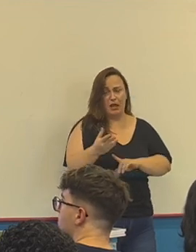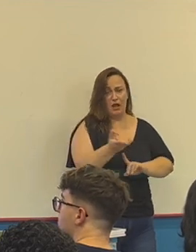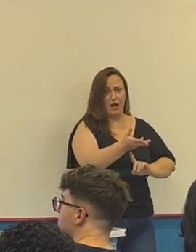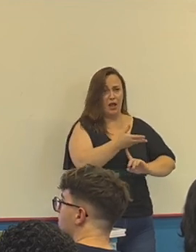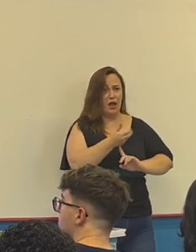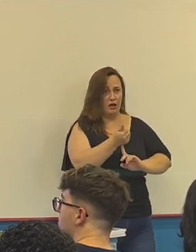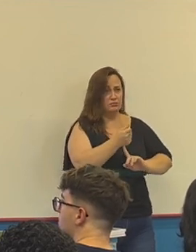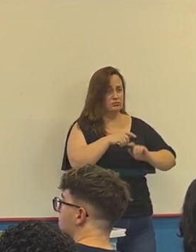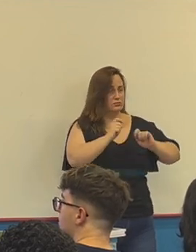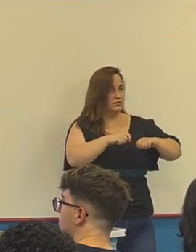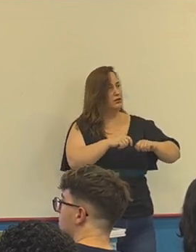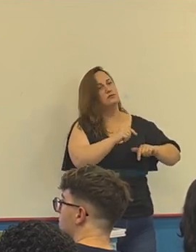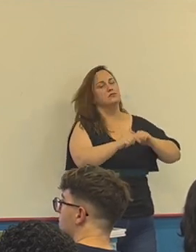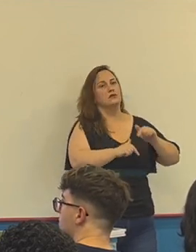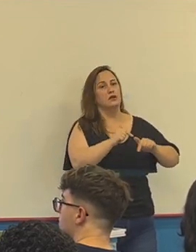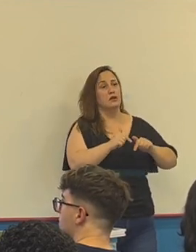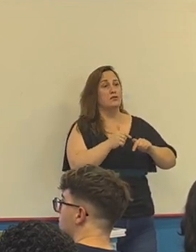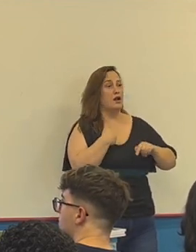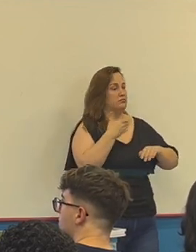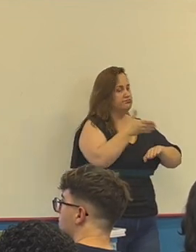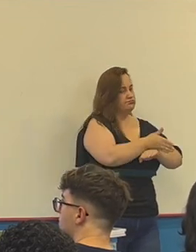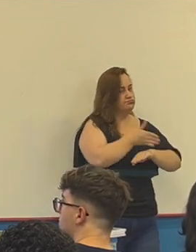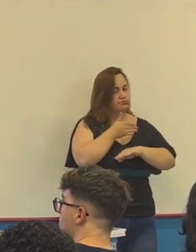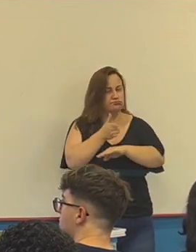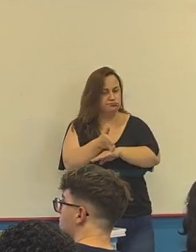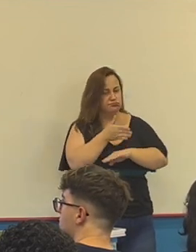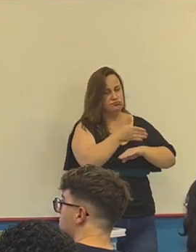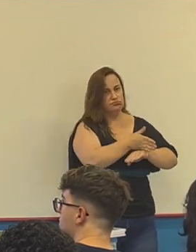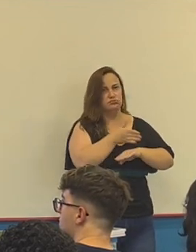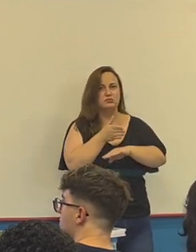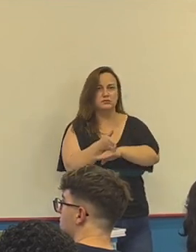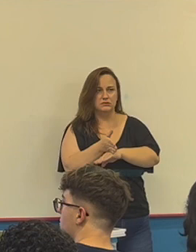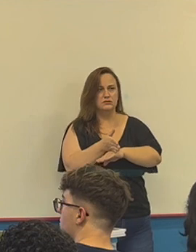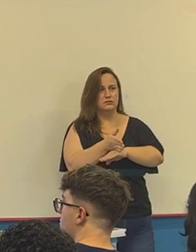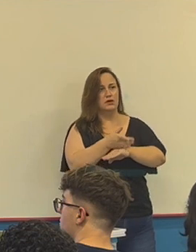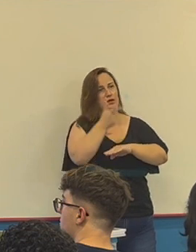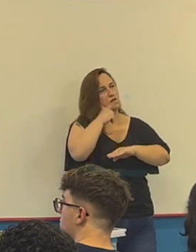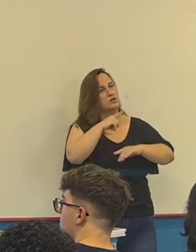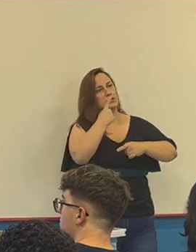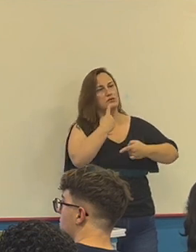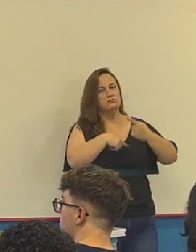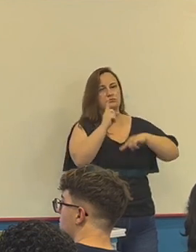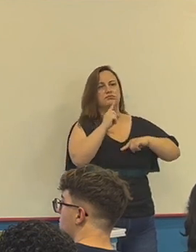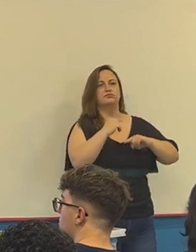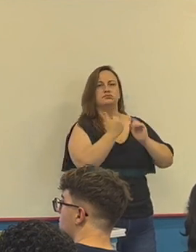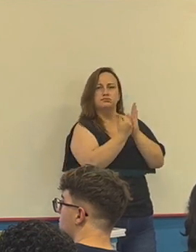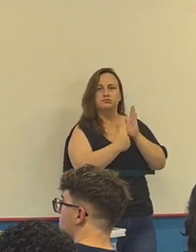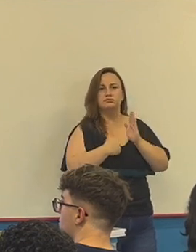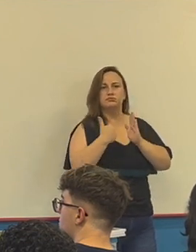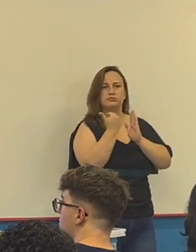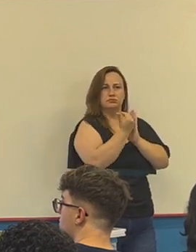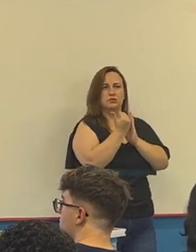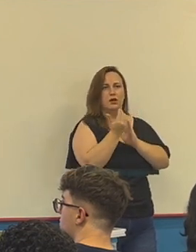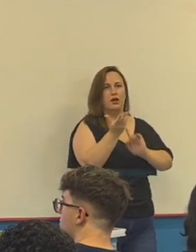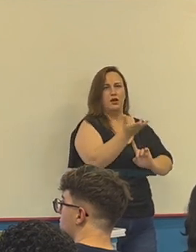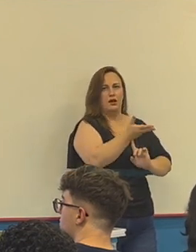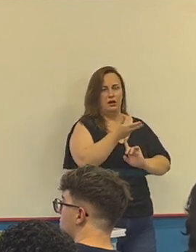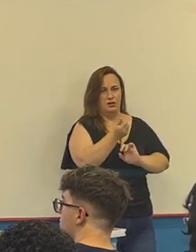que trabalhar em dois períodos, em duas coisas diferentes, até você conseguir viver só de arte.